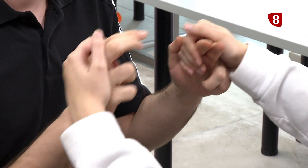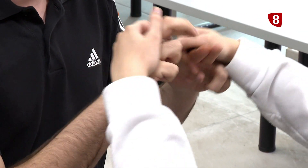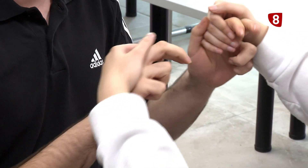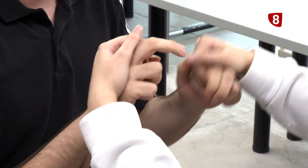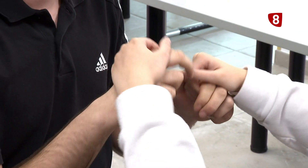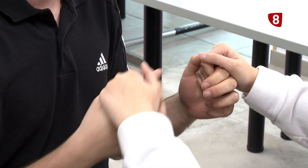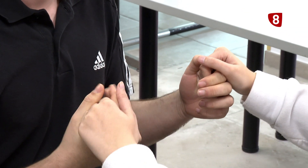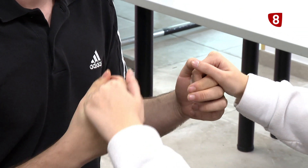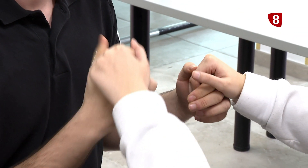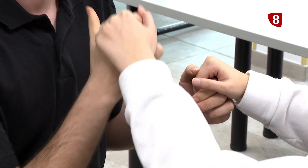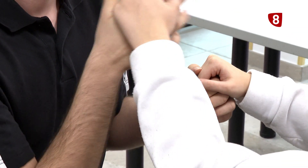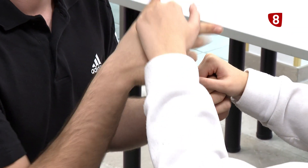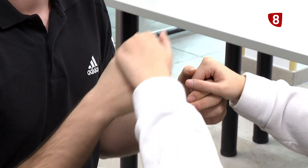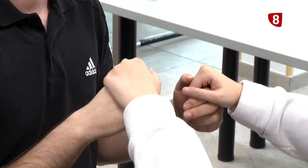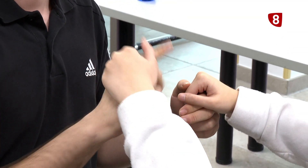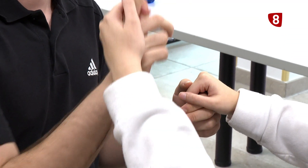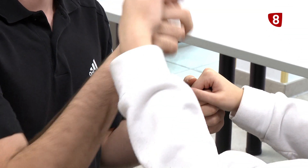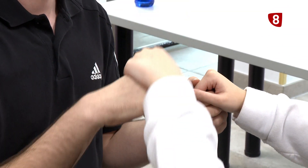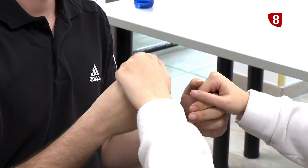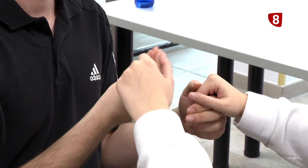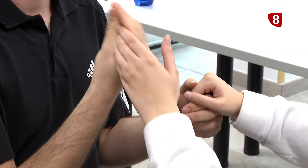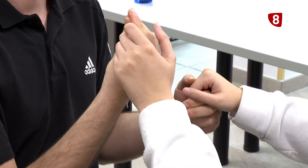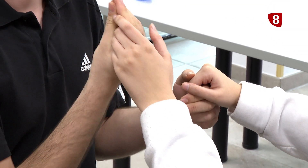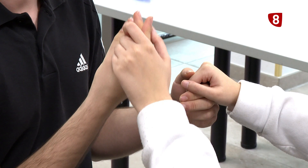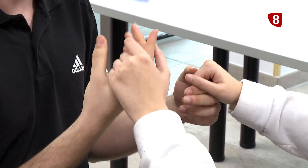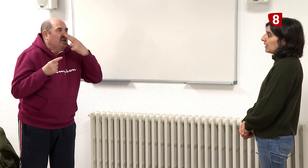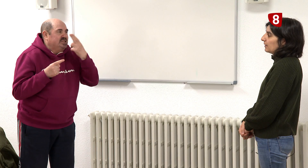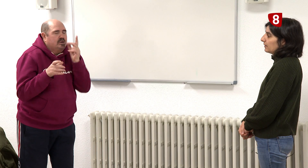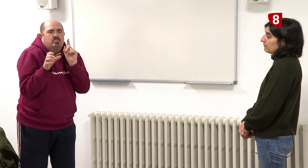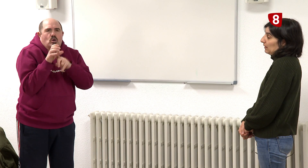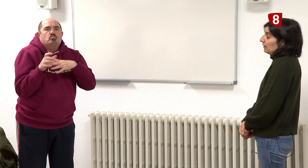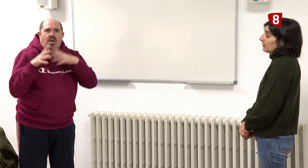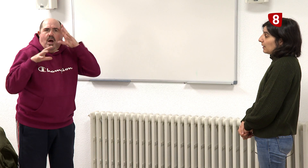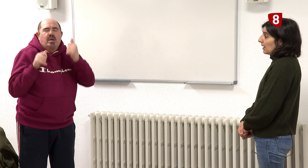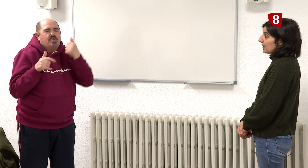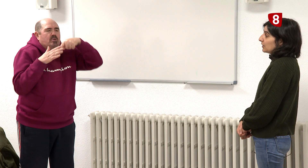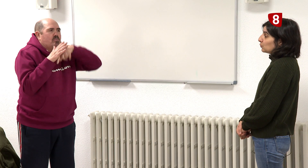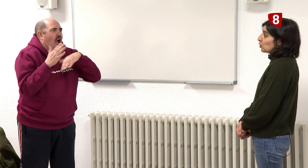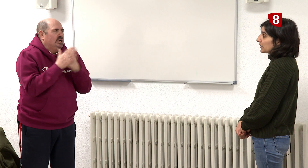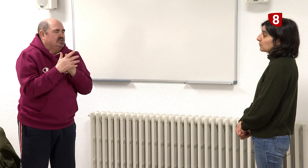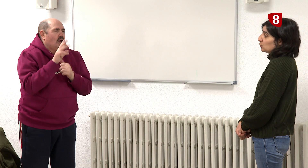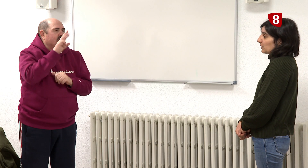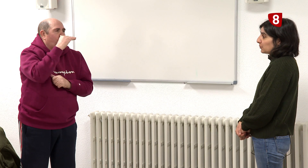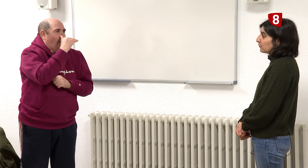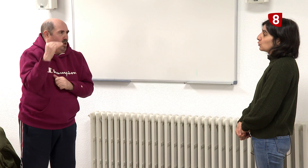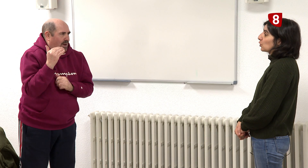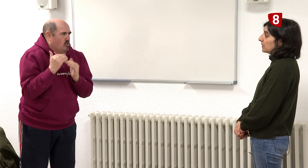Es como otro idioma, puedes empezar con algo básico y luego, pues, ir aprendiendo mucho más profundo, y ya